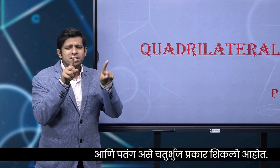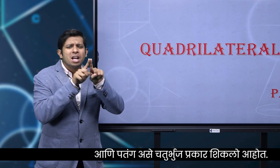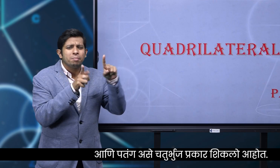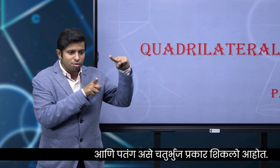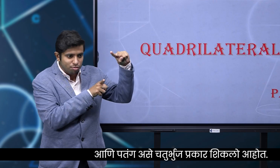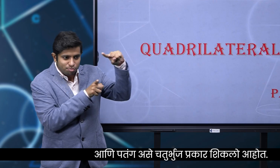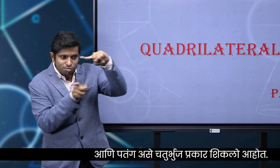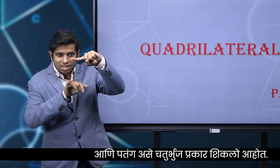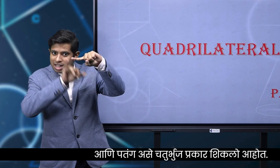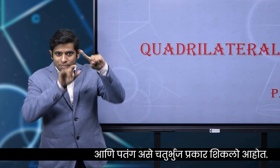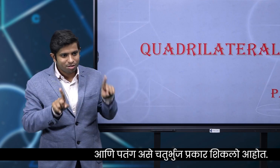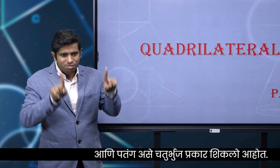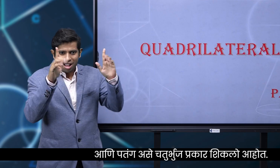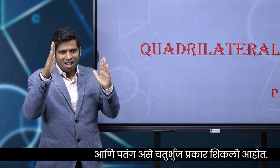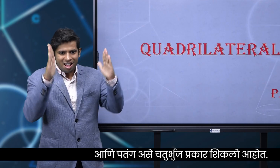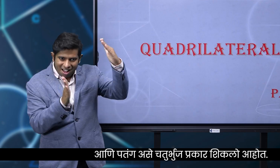प्रकार शिकलो आहोत.